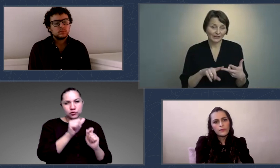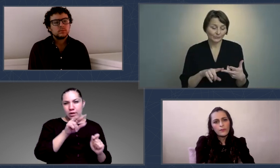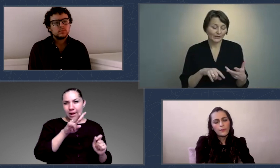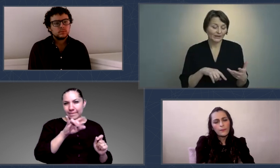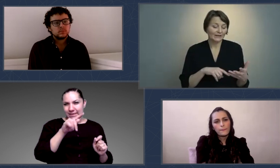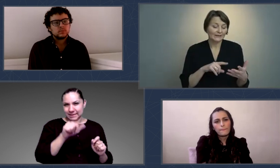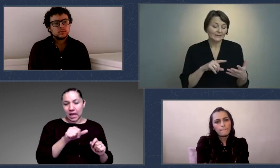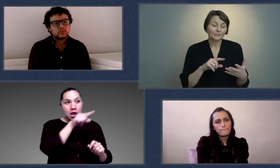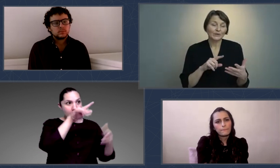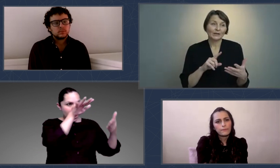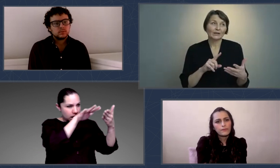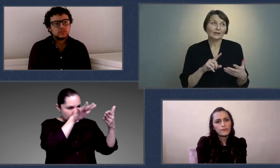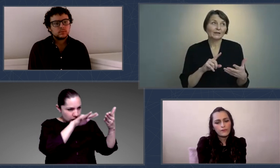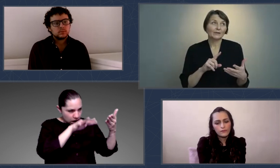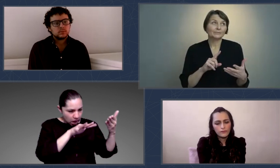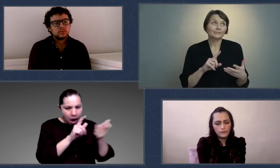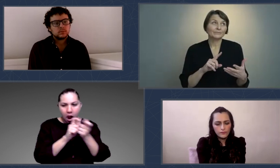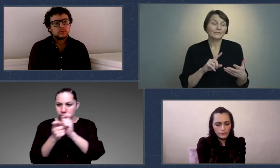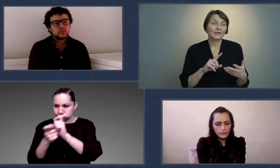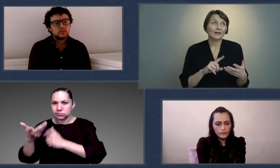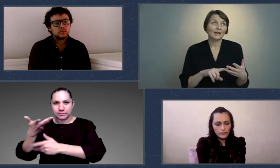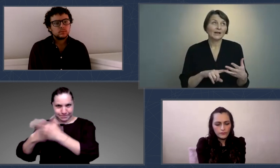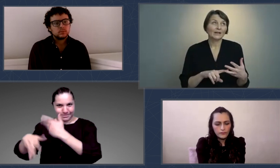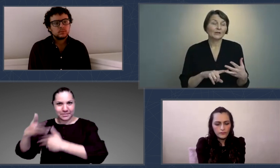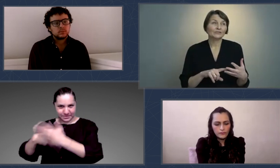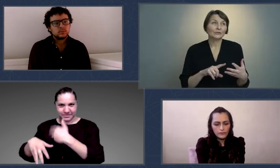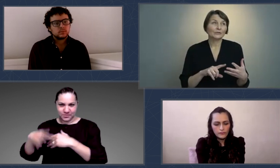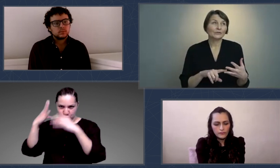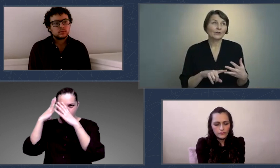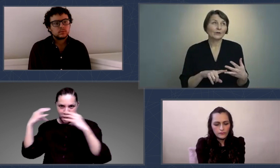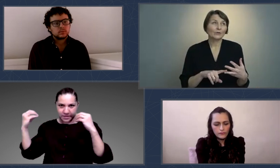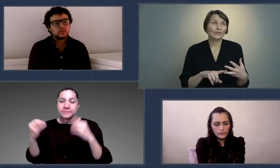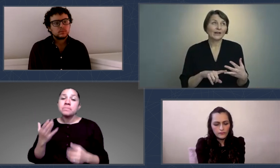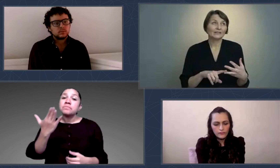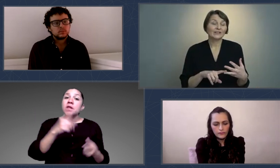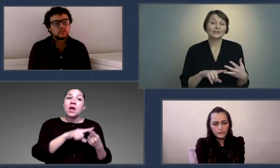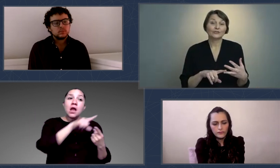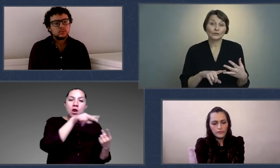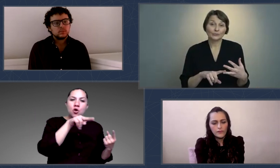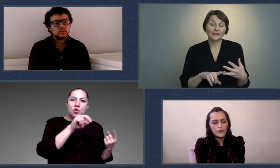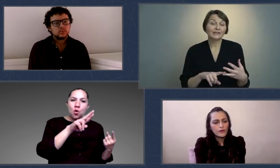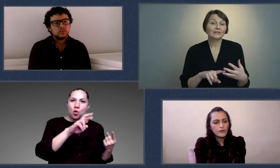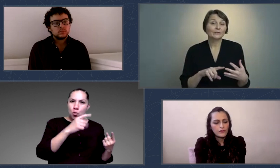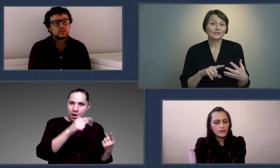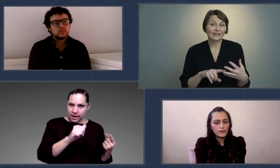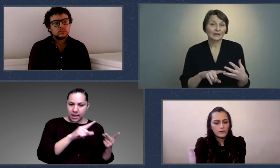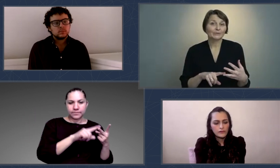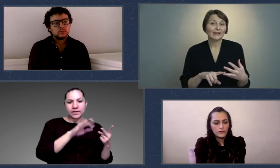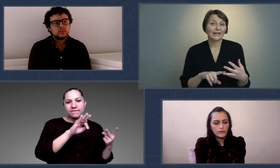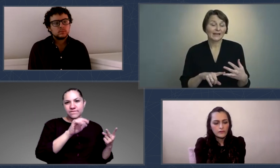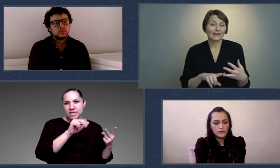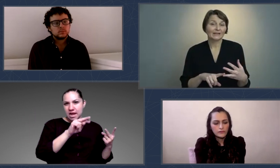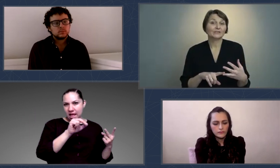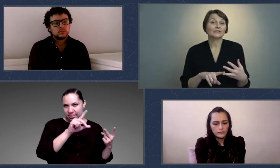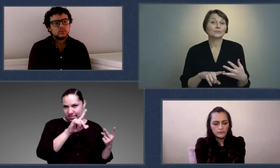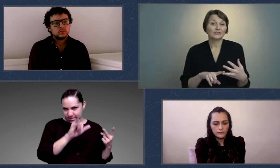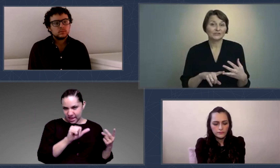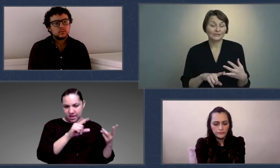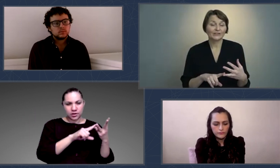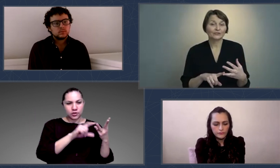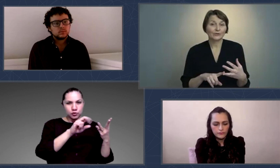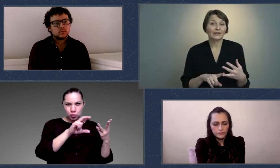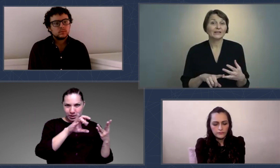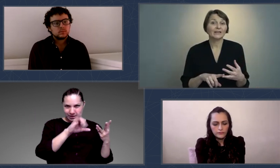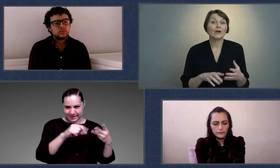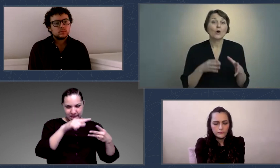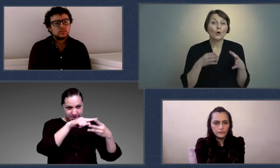que en Noruega, Finlandia y en Suecia ya hay sordos que están en ese